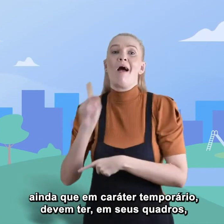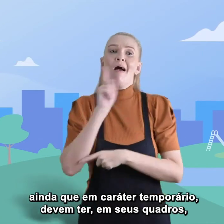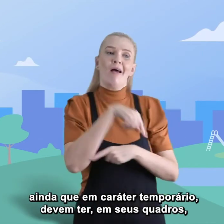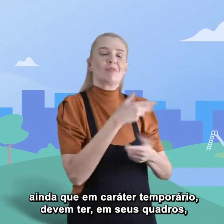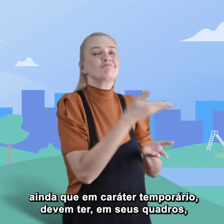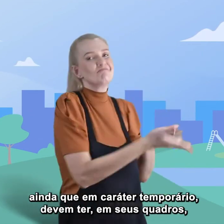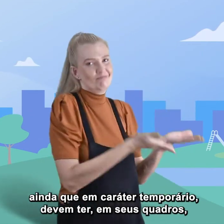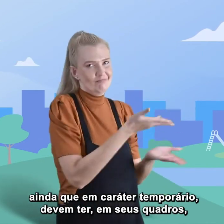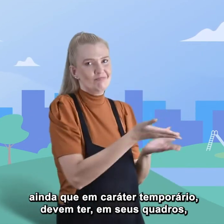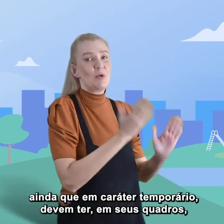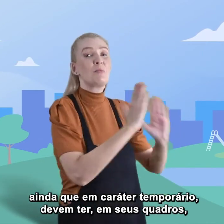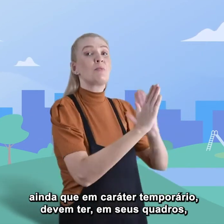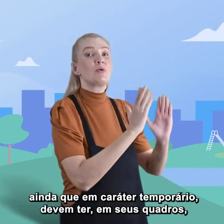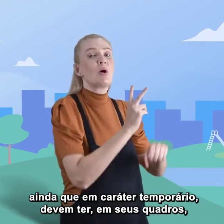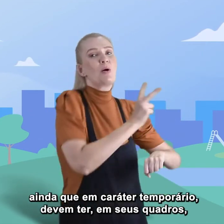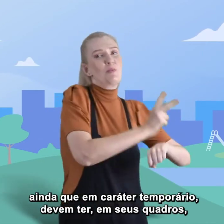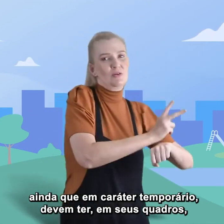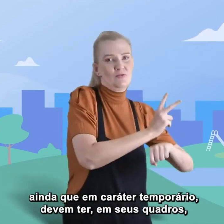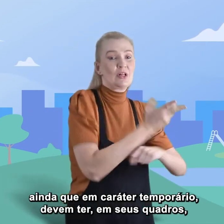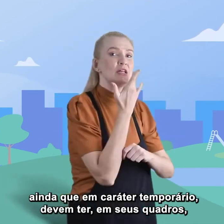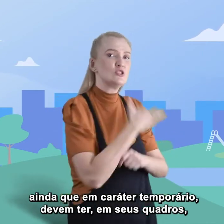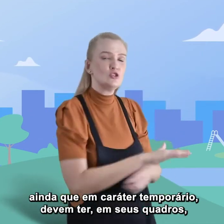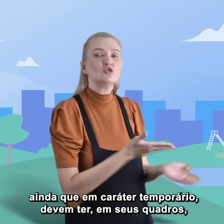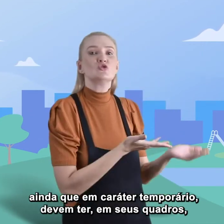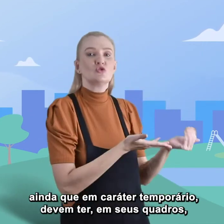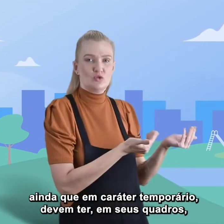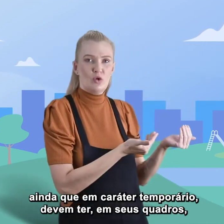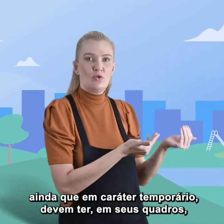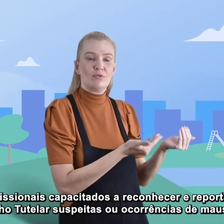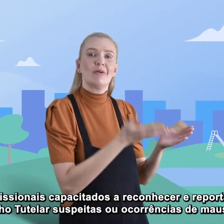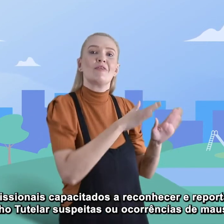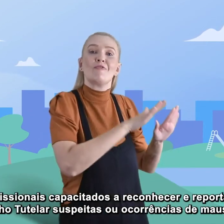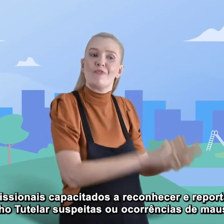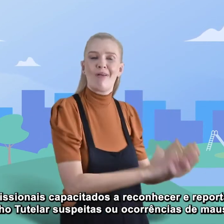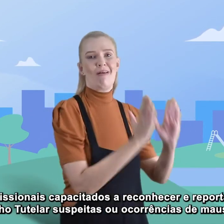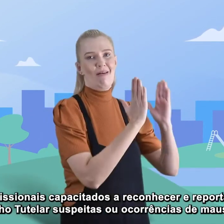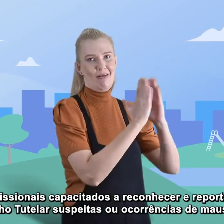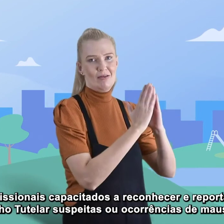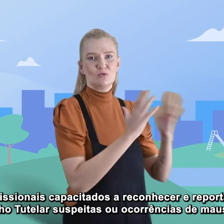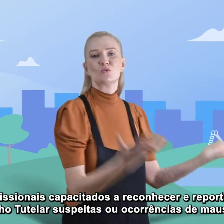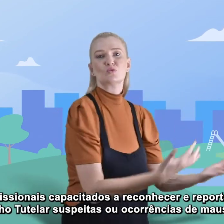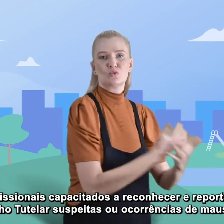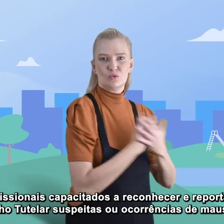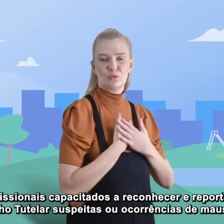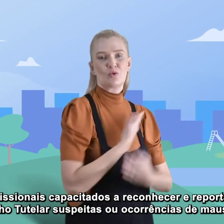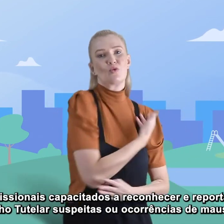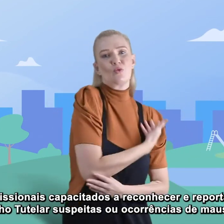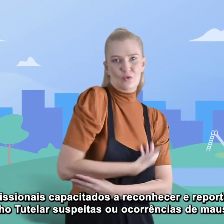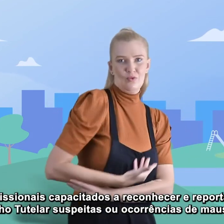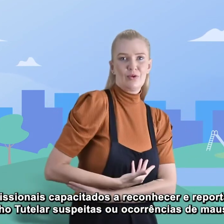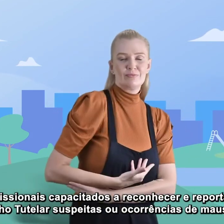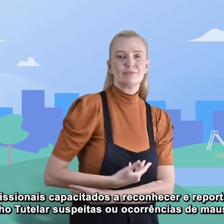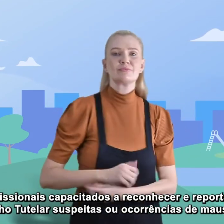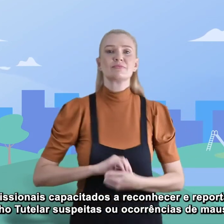que em caráter temporário, devem ter em seus quadros profissionais capacitados a reconhecer e reportar